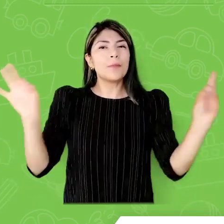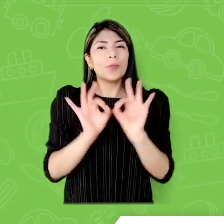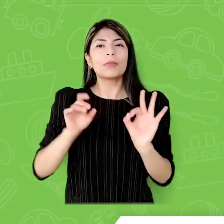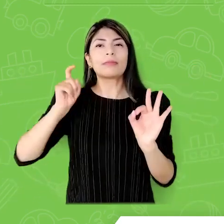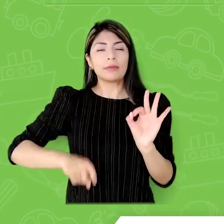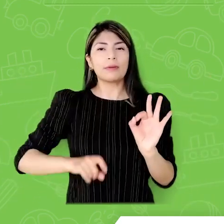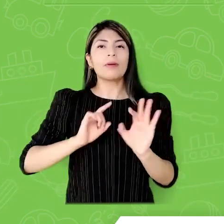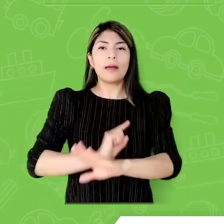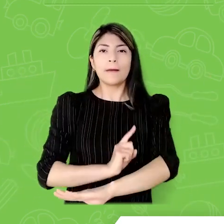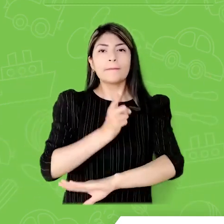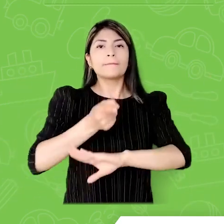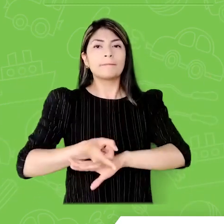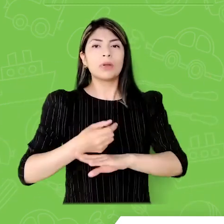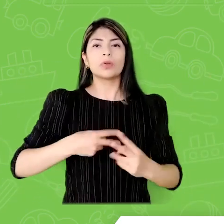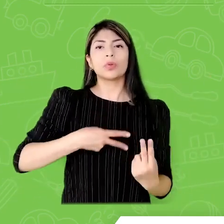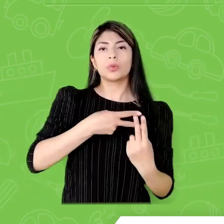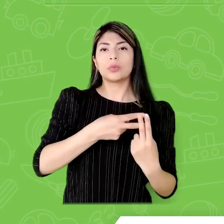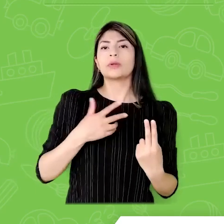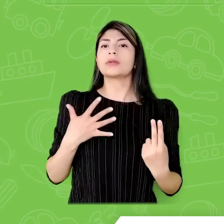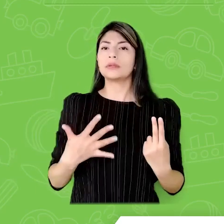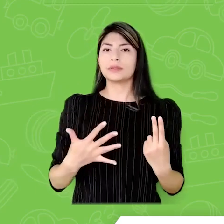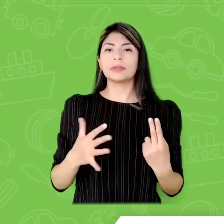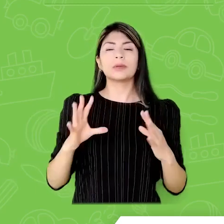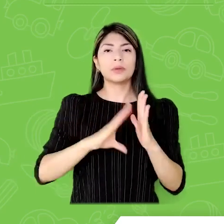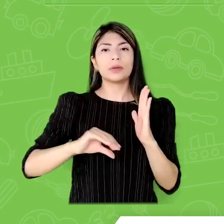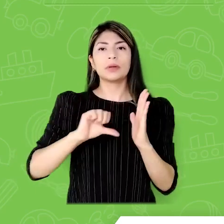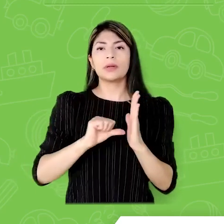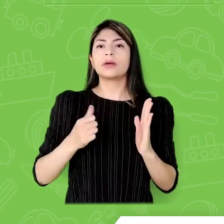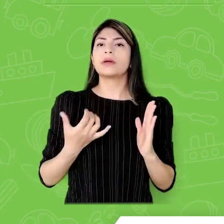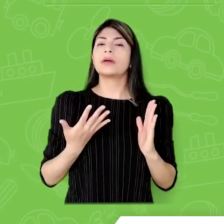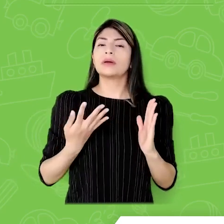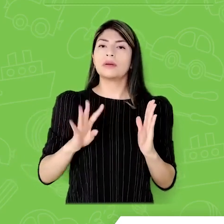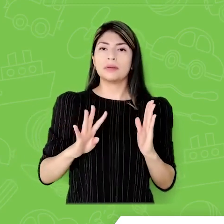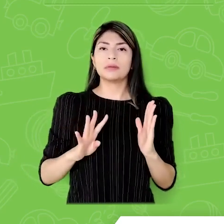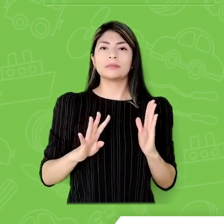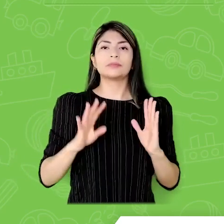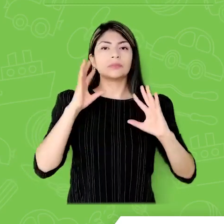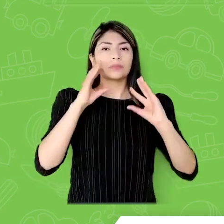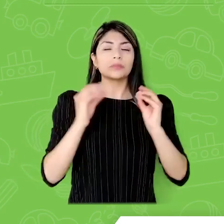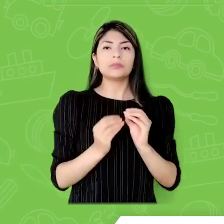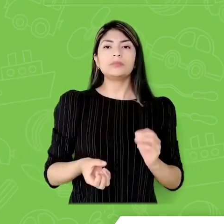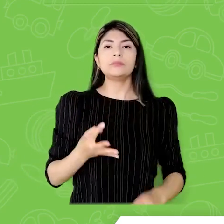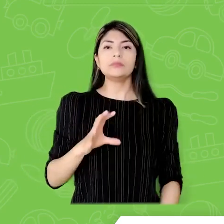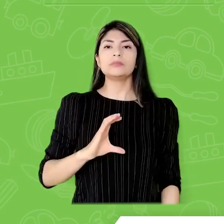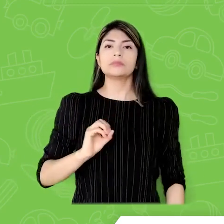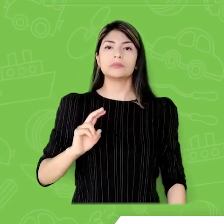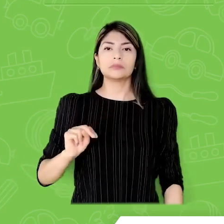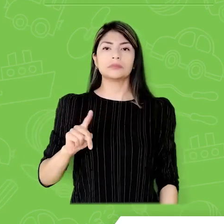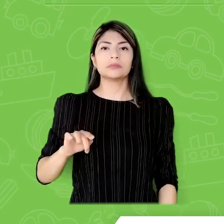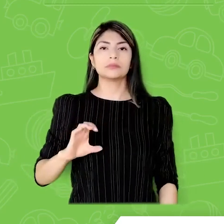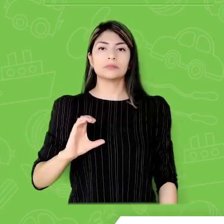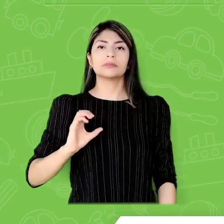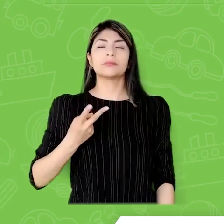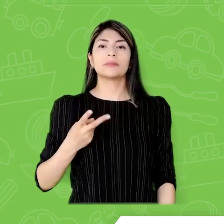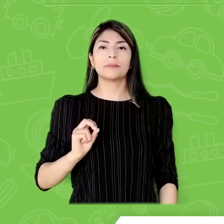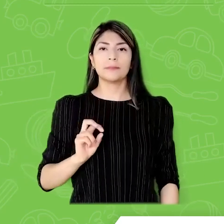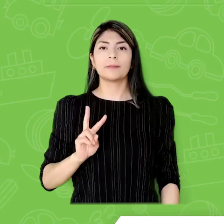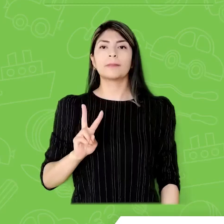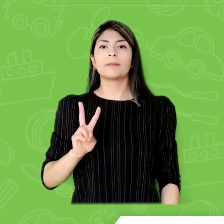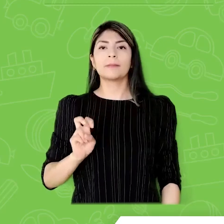acuerdo número CNSC 2073 de 2021 o en la norma que lo modifique o